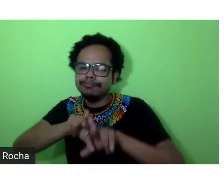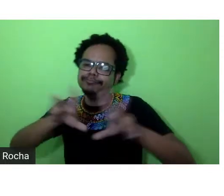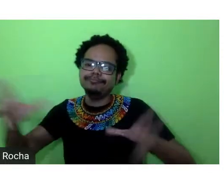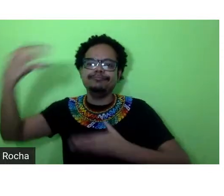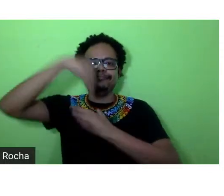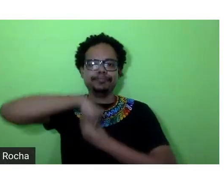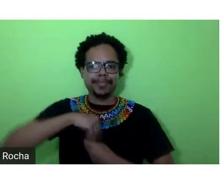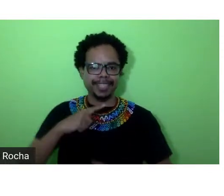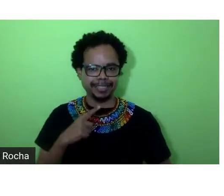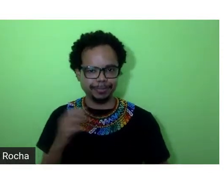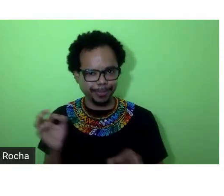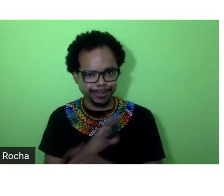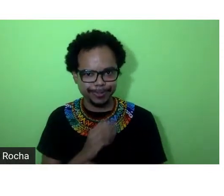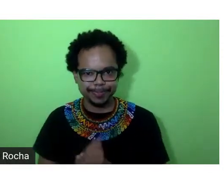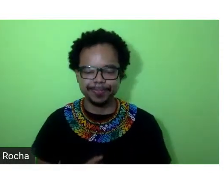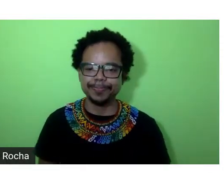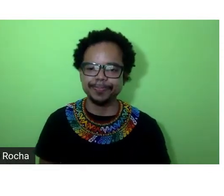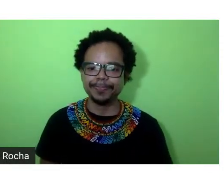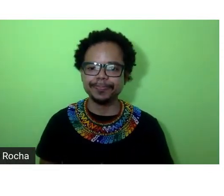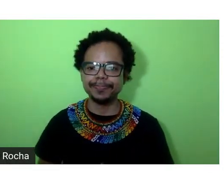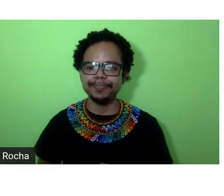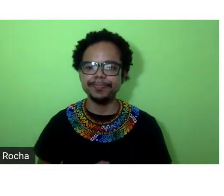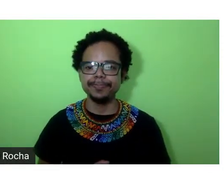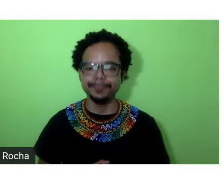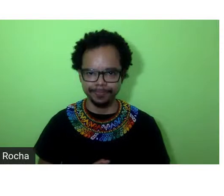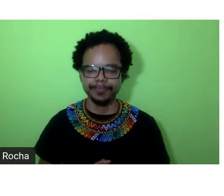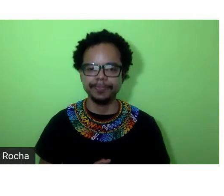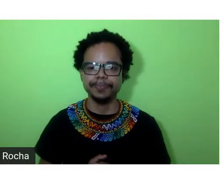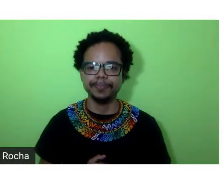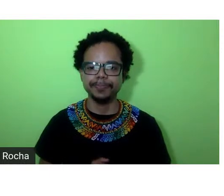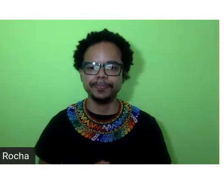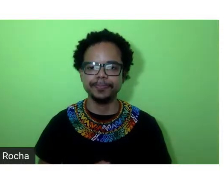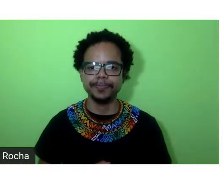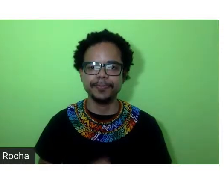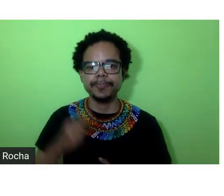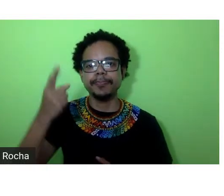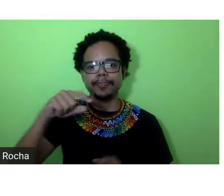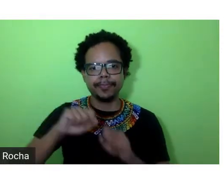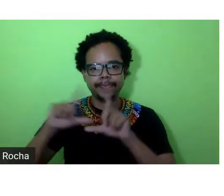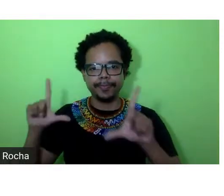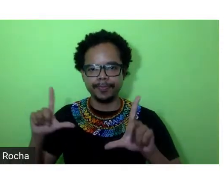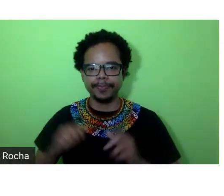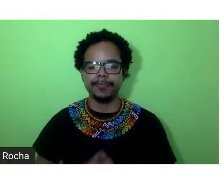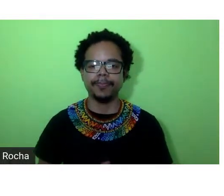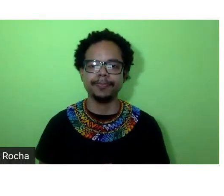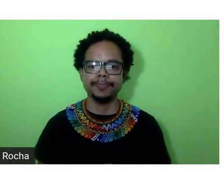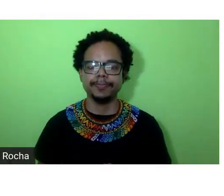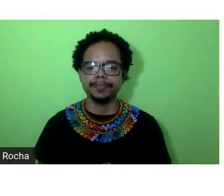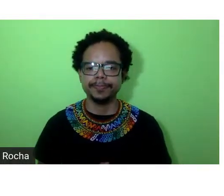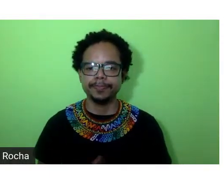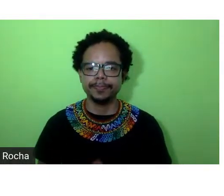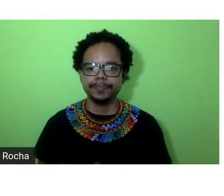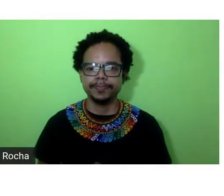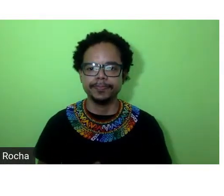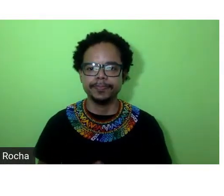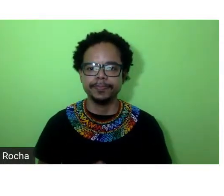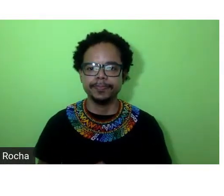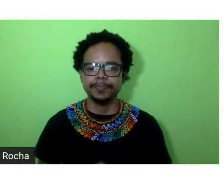e elas trabalham na área da linguística trabalham também como uma uma gramática